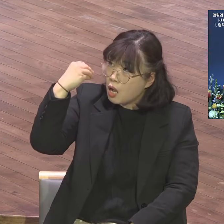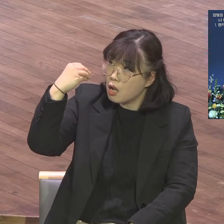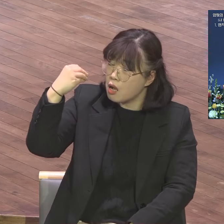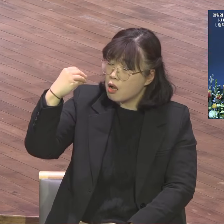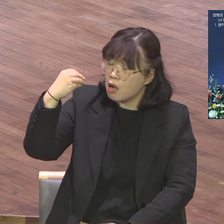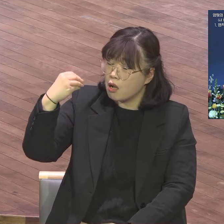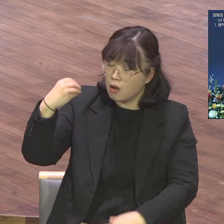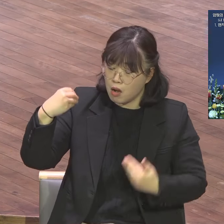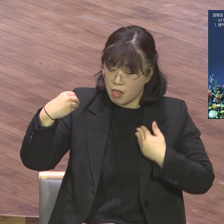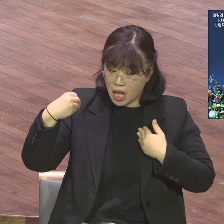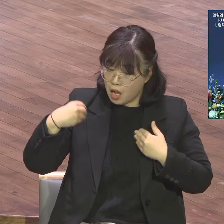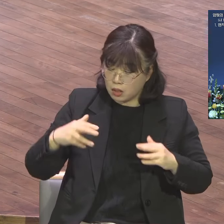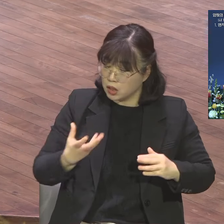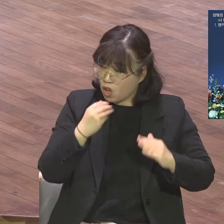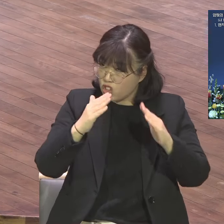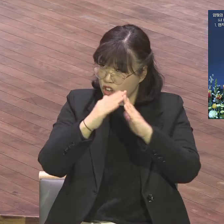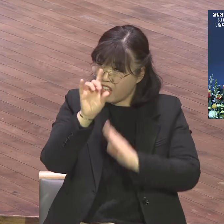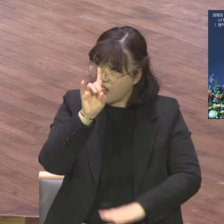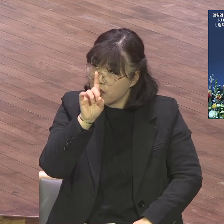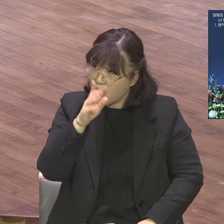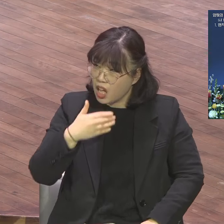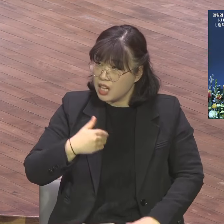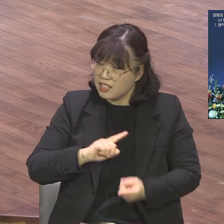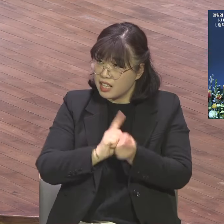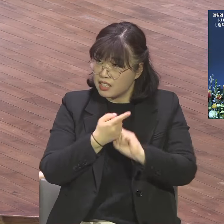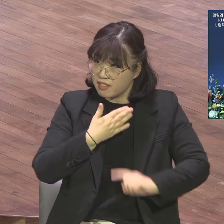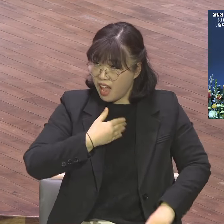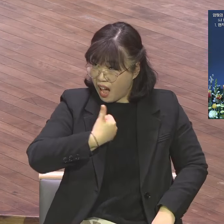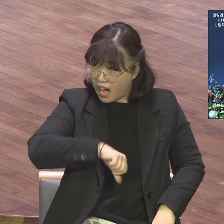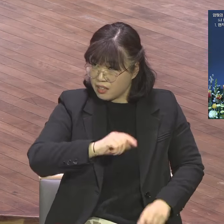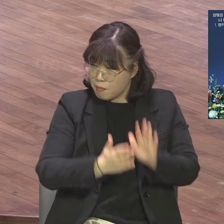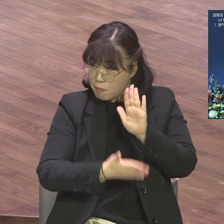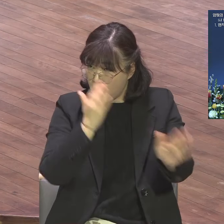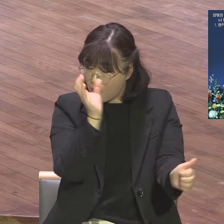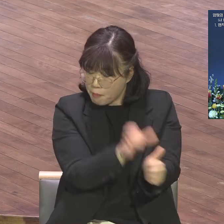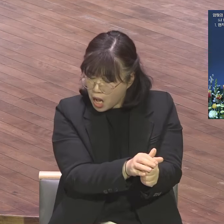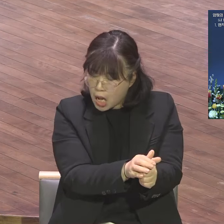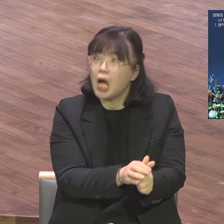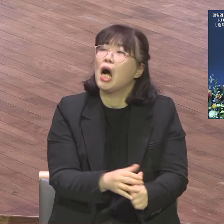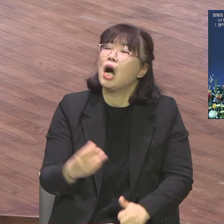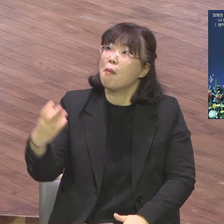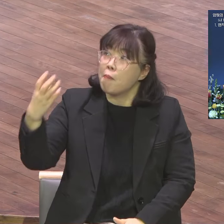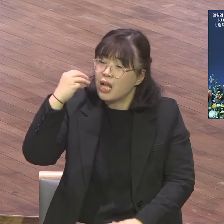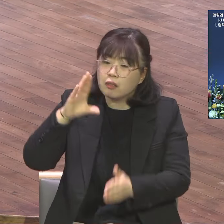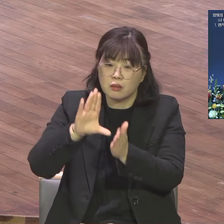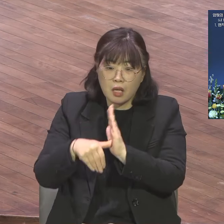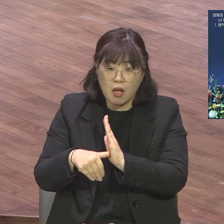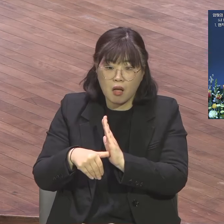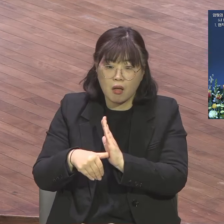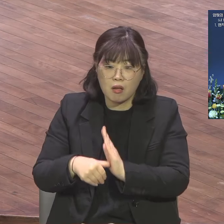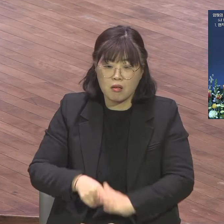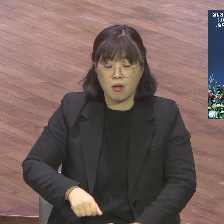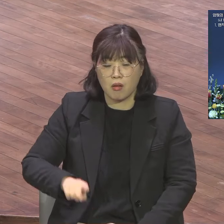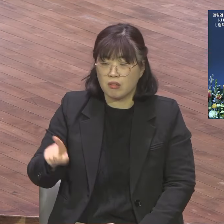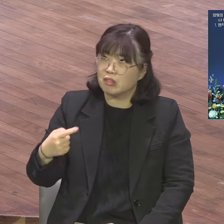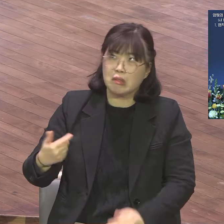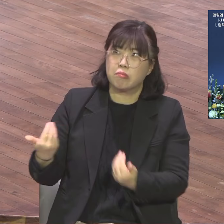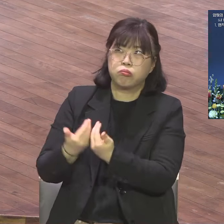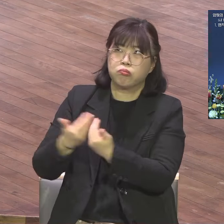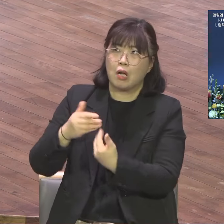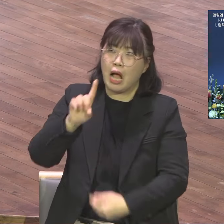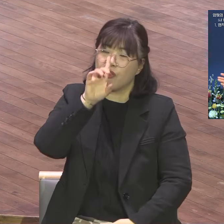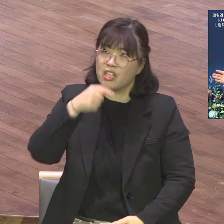영적 지각력이 있었어요. 영적 지각력. 이런 다윗을 하나님께서 친히 높여서